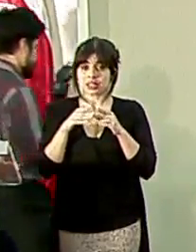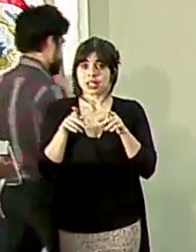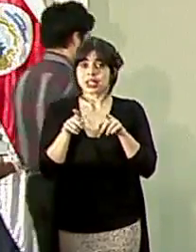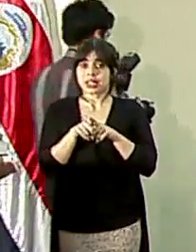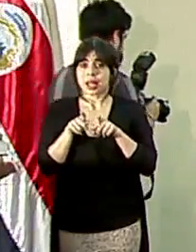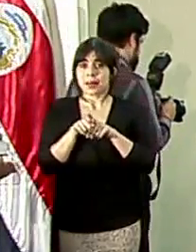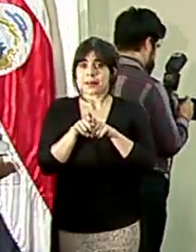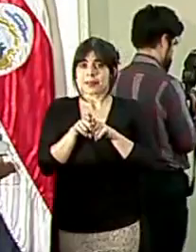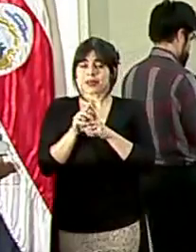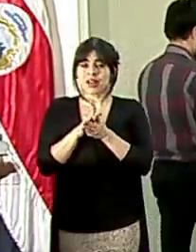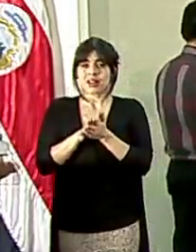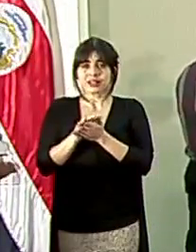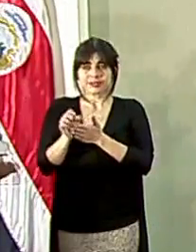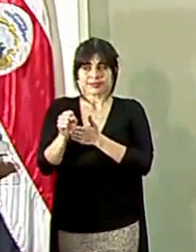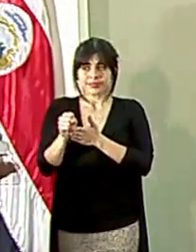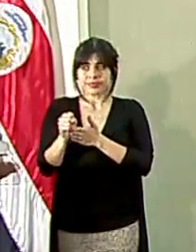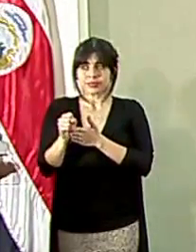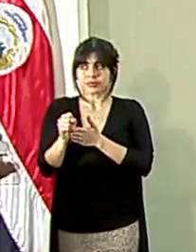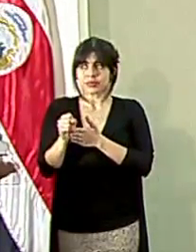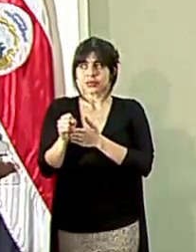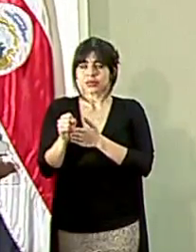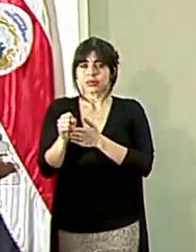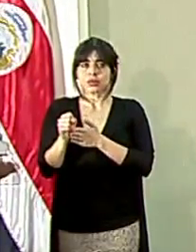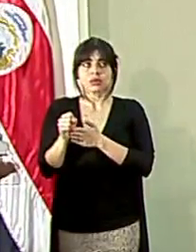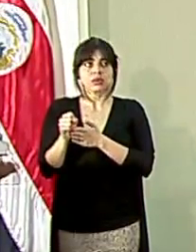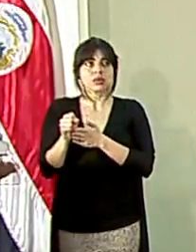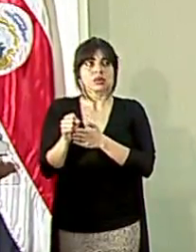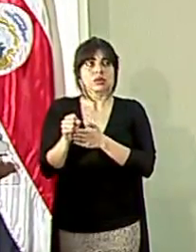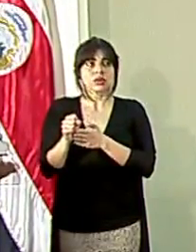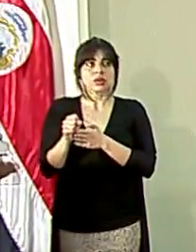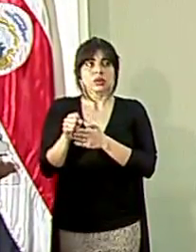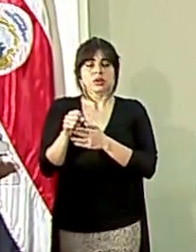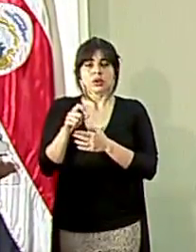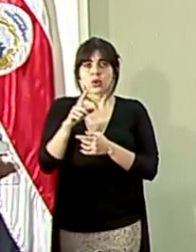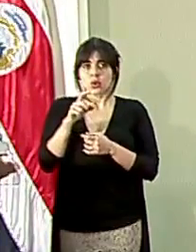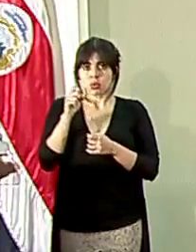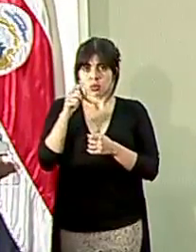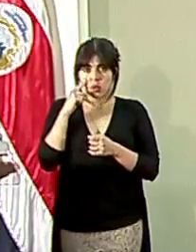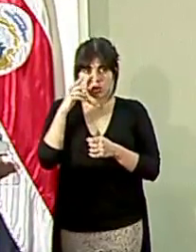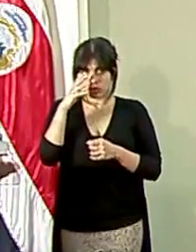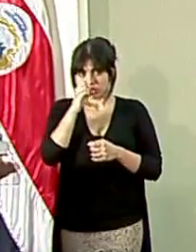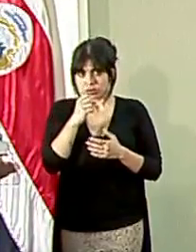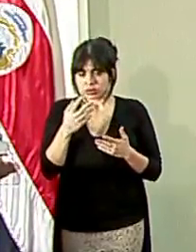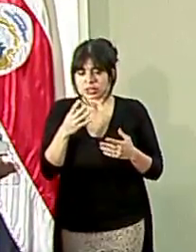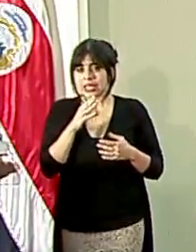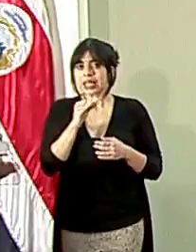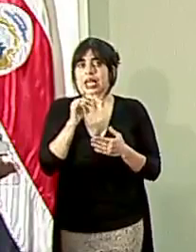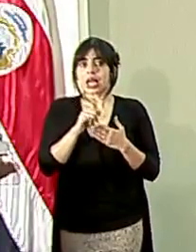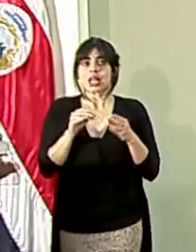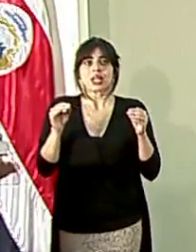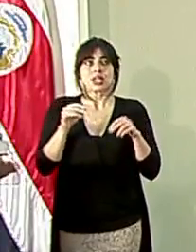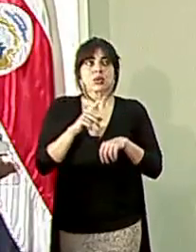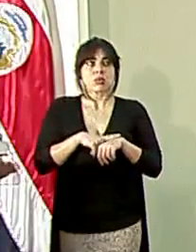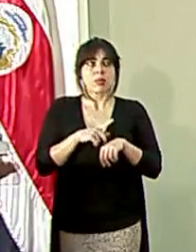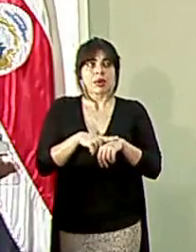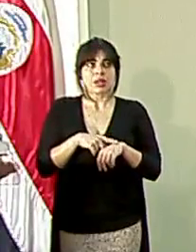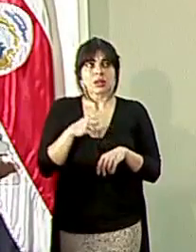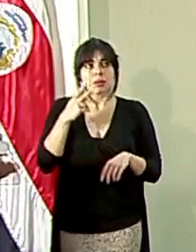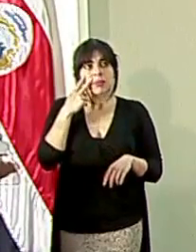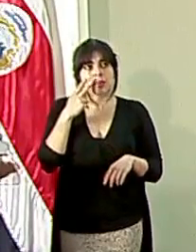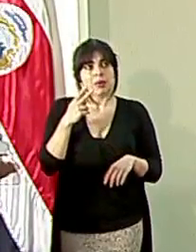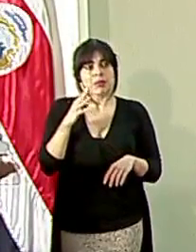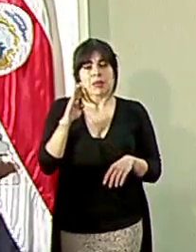también anegadas, destrozadas. A usted le consta, usted lo pudo corroborar. Y aquí en ningún momento vemos